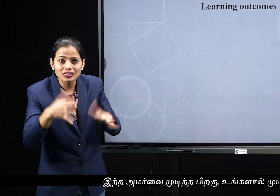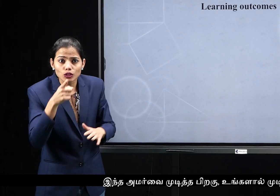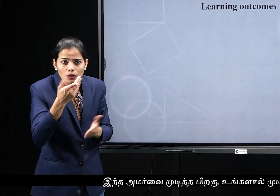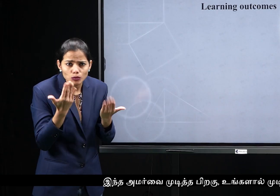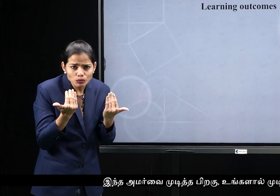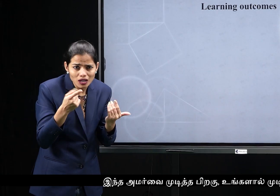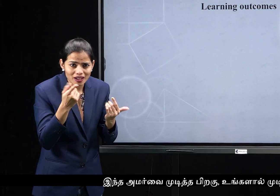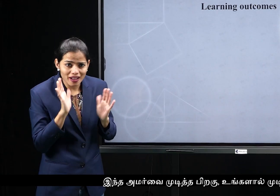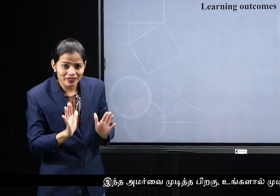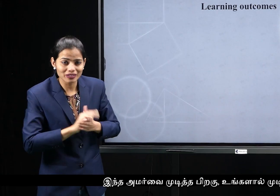கொள்ள முடியும்.